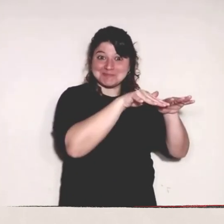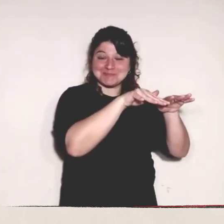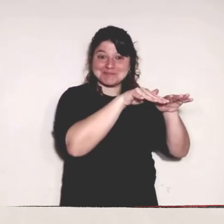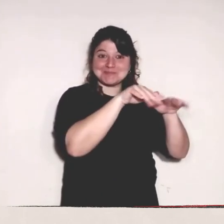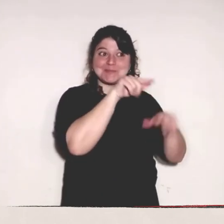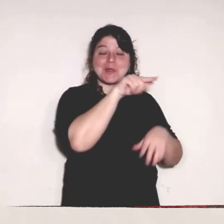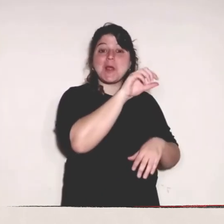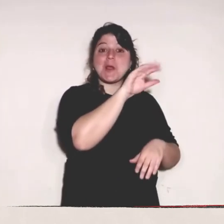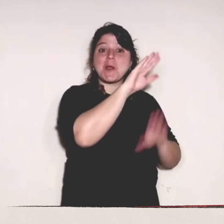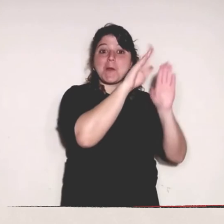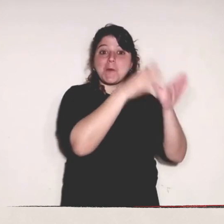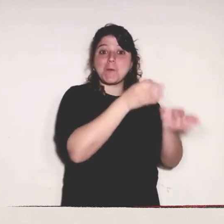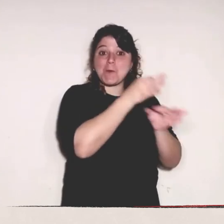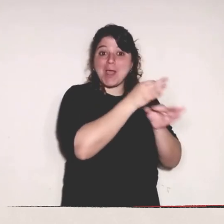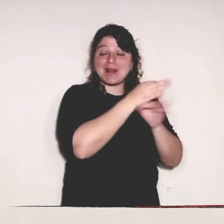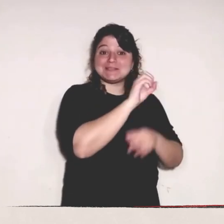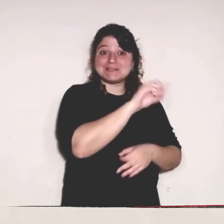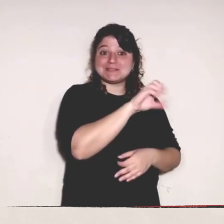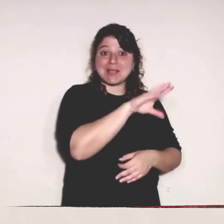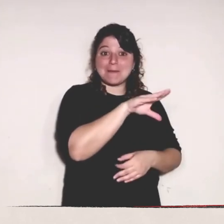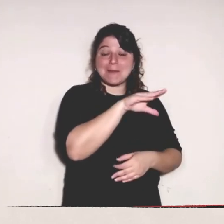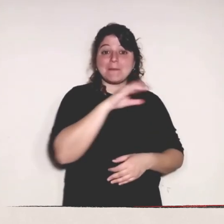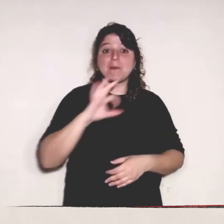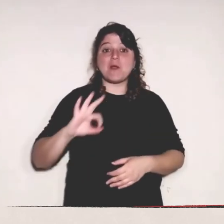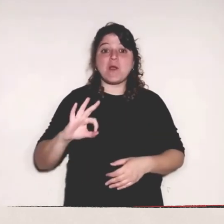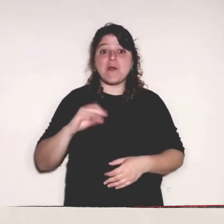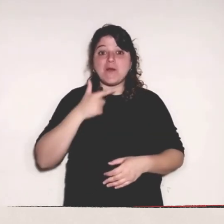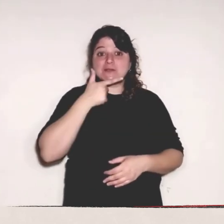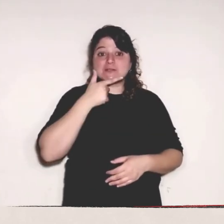llamada osvaldo magnasco